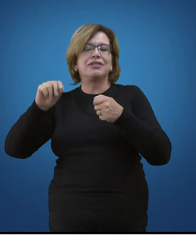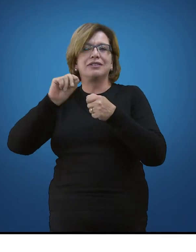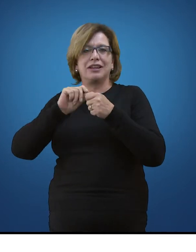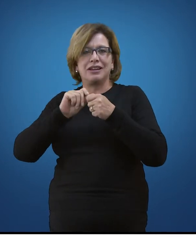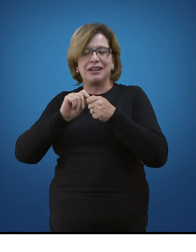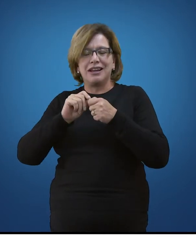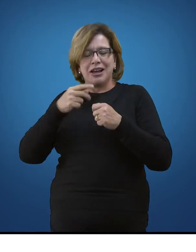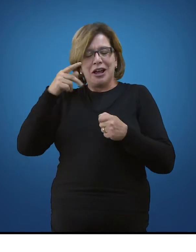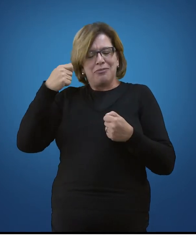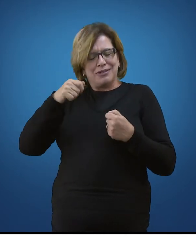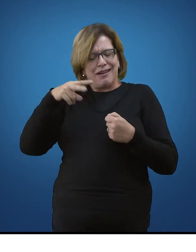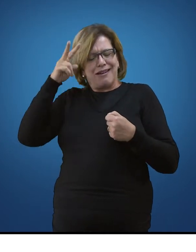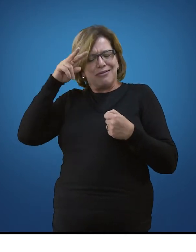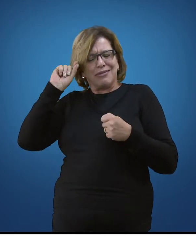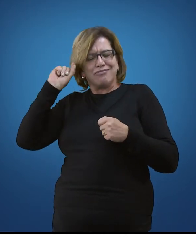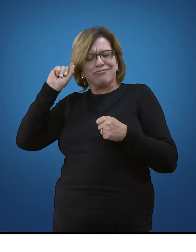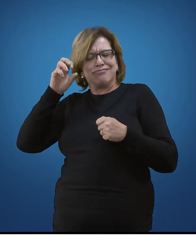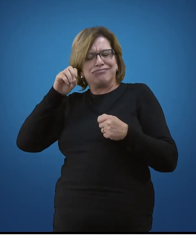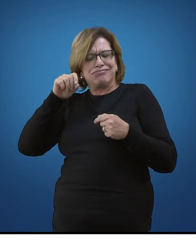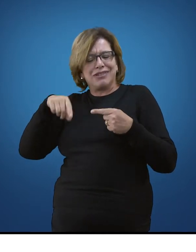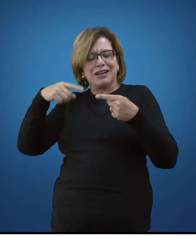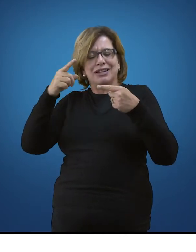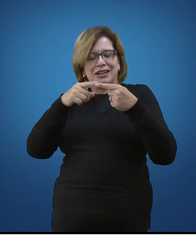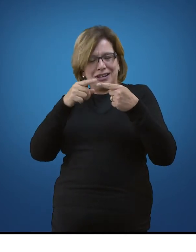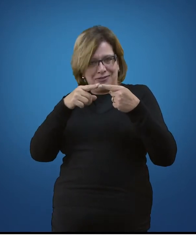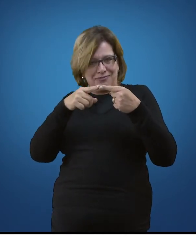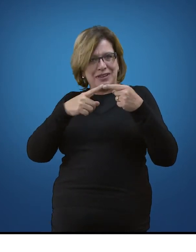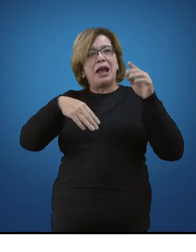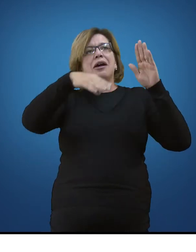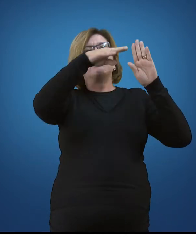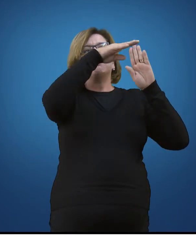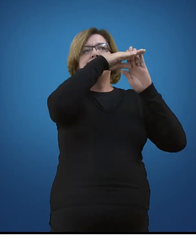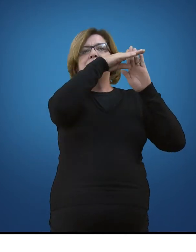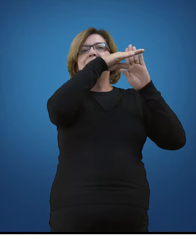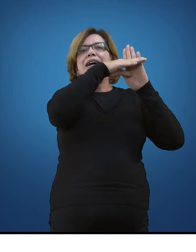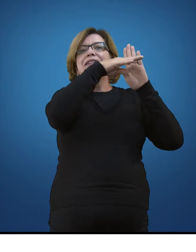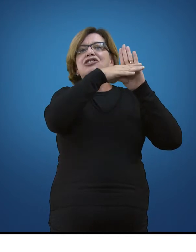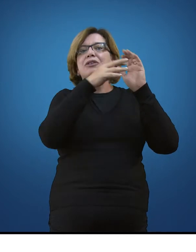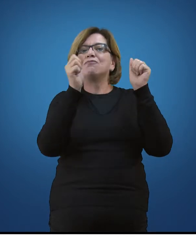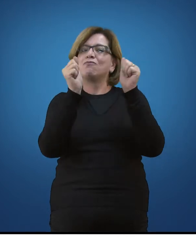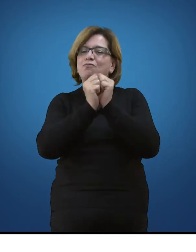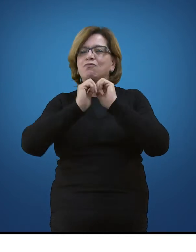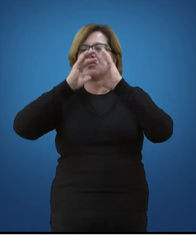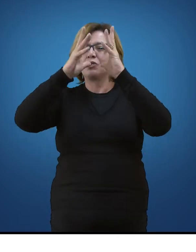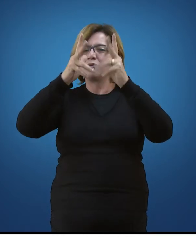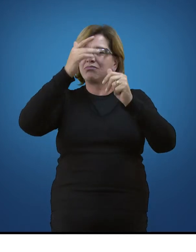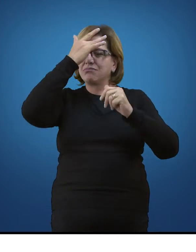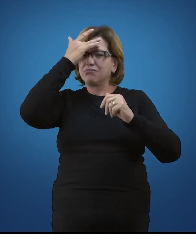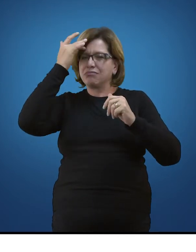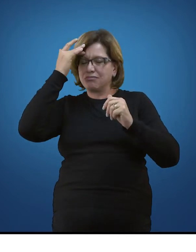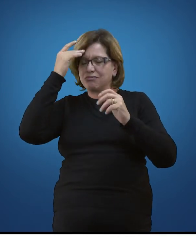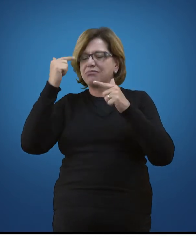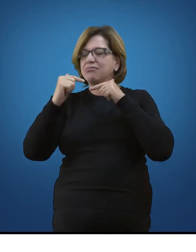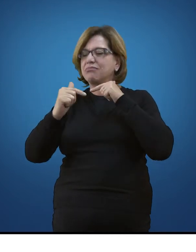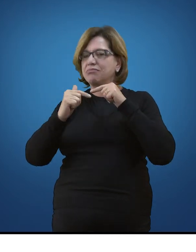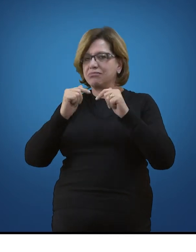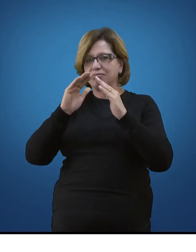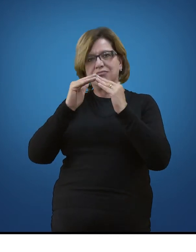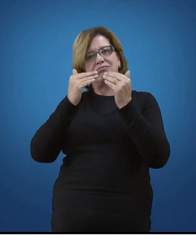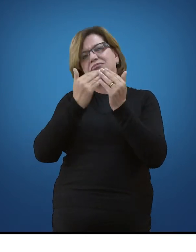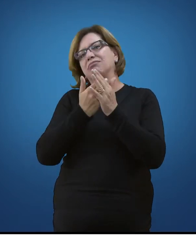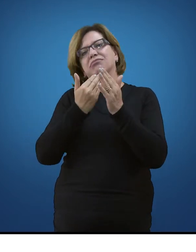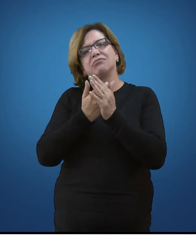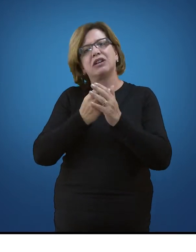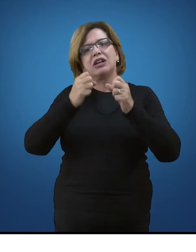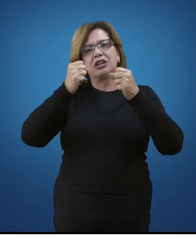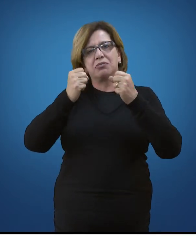1 e planejar. Planejar com todos os pares para que tenha uma condição